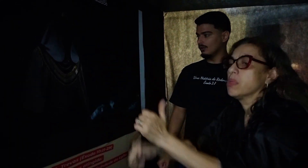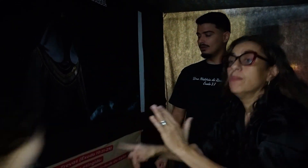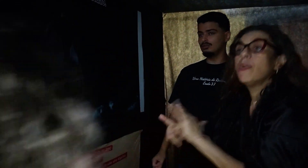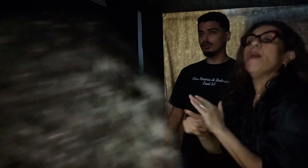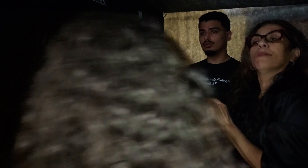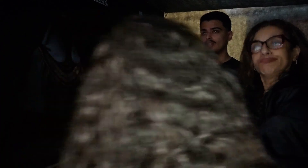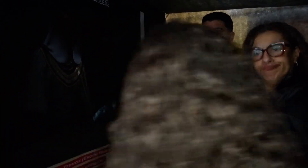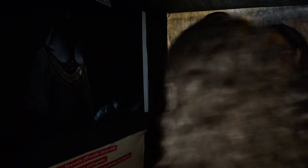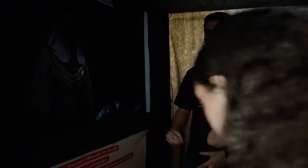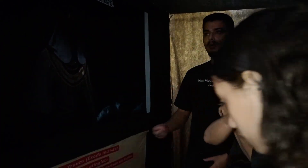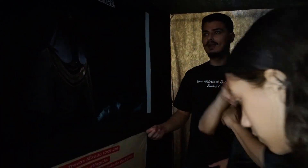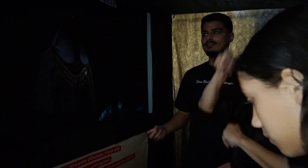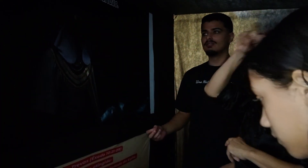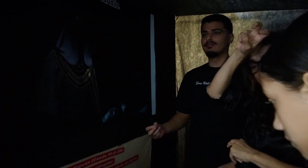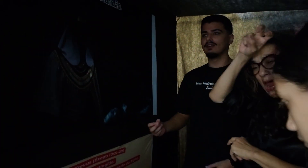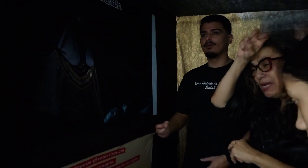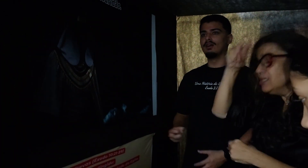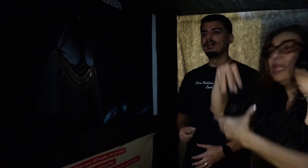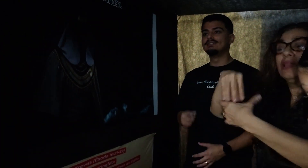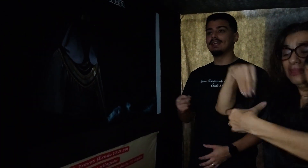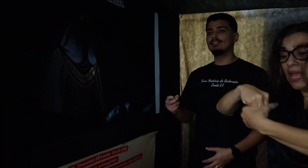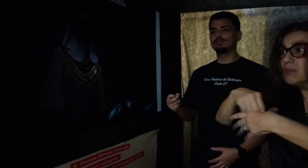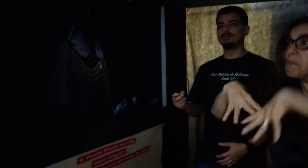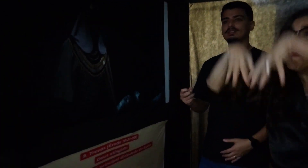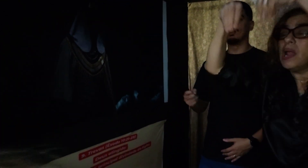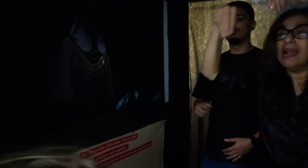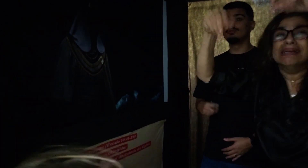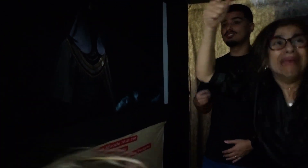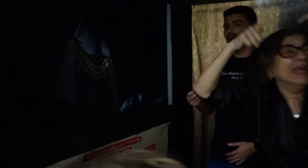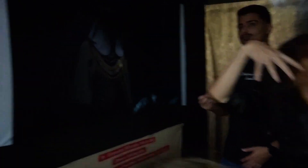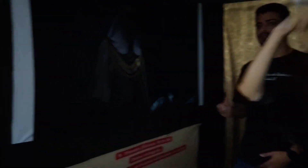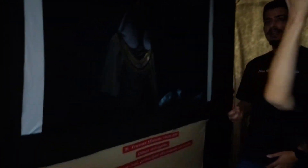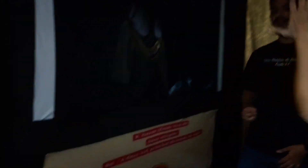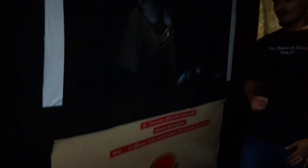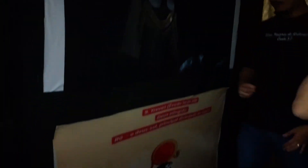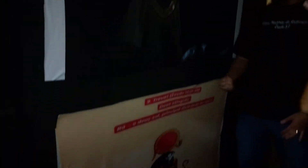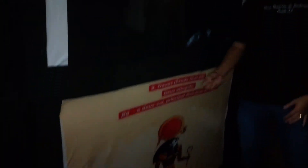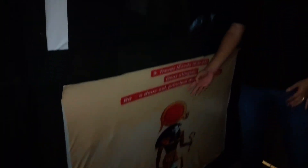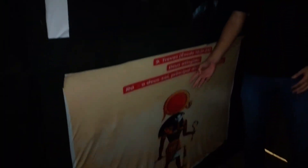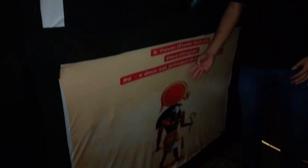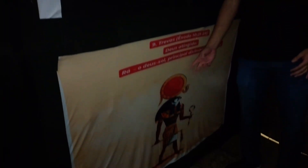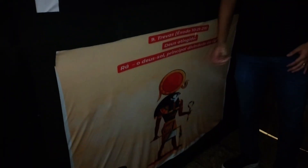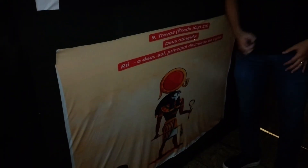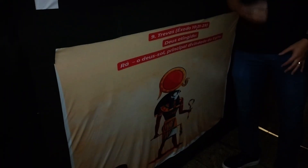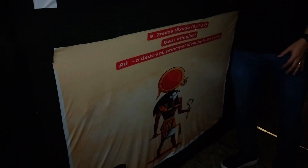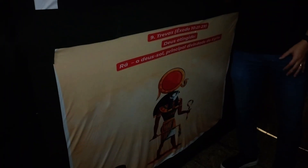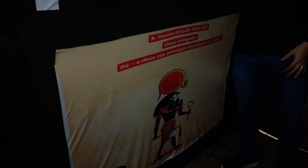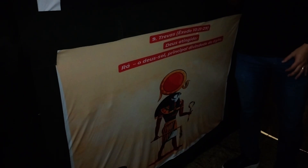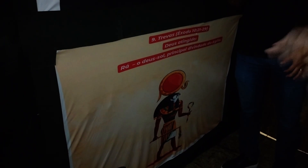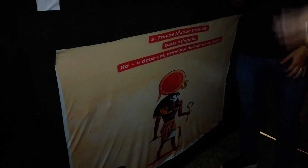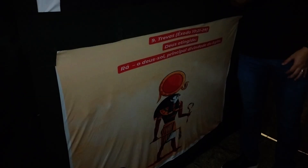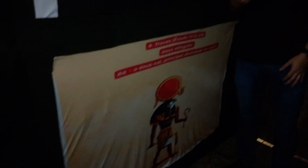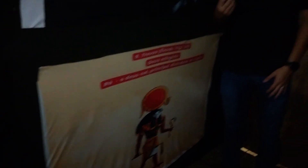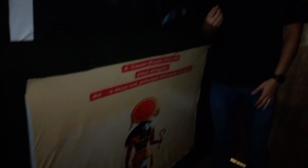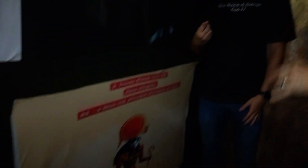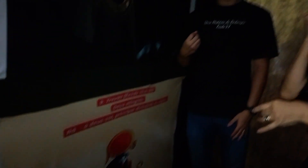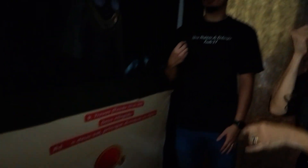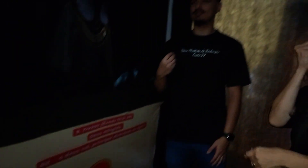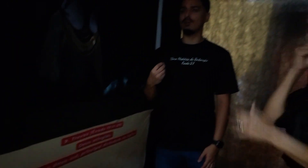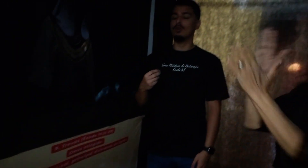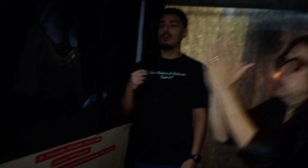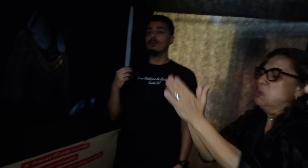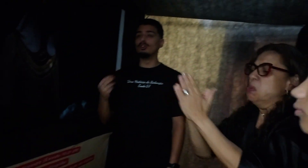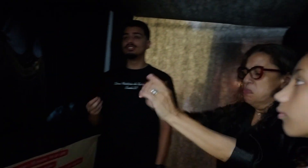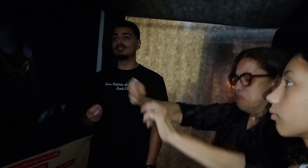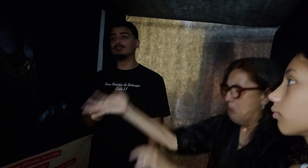Então, em todo o Egito, no palácio de Faraó, tem escuridão. E os sábios daquela época, o Deus Ra não consegue reverter a